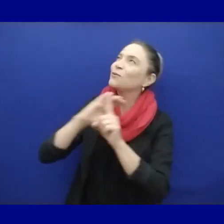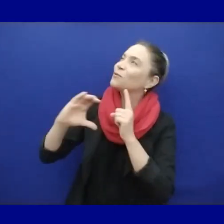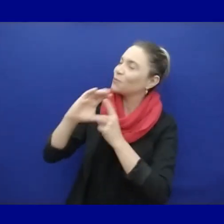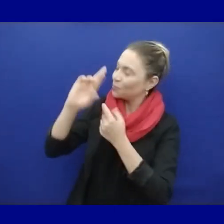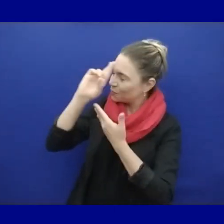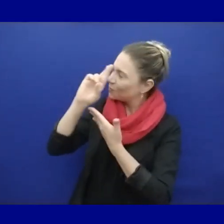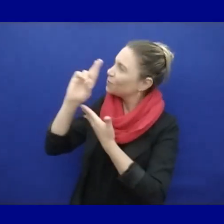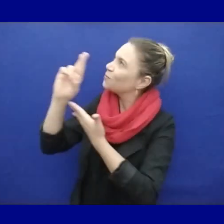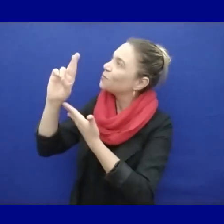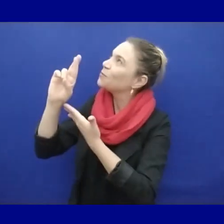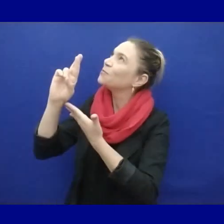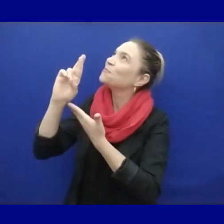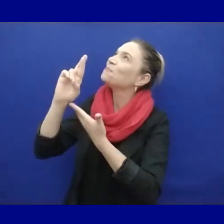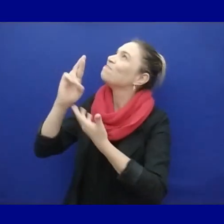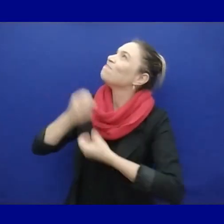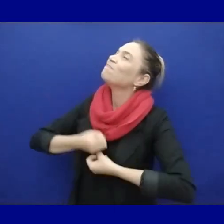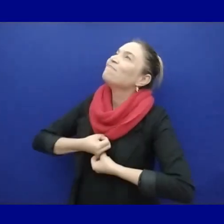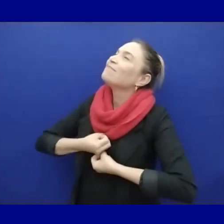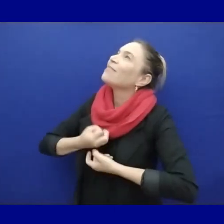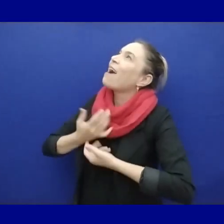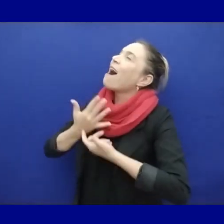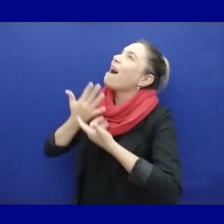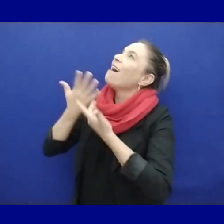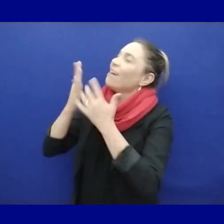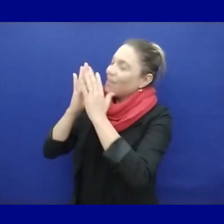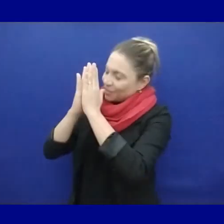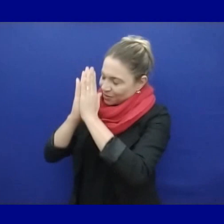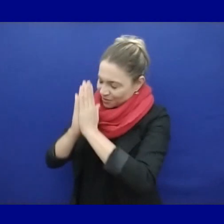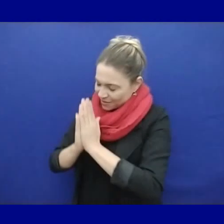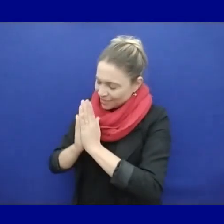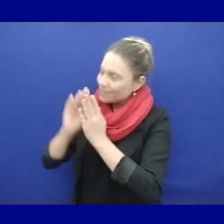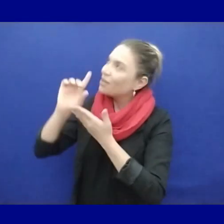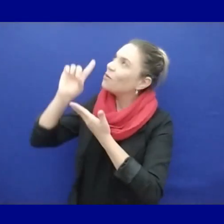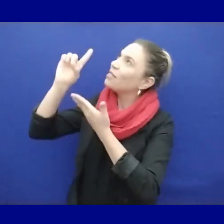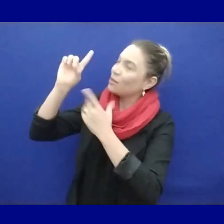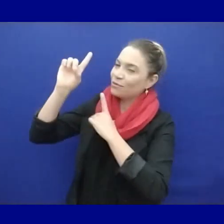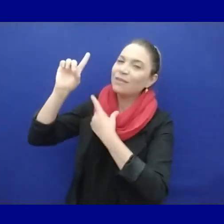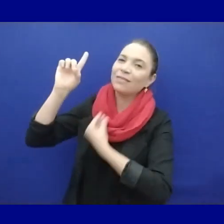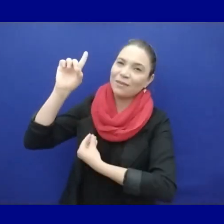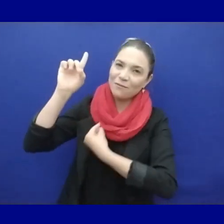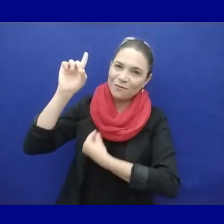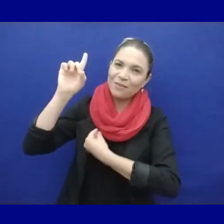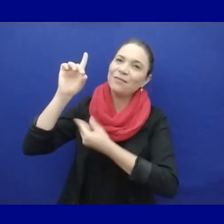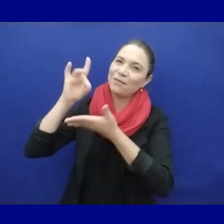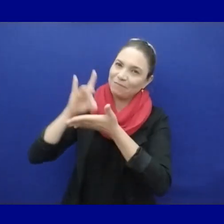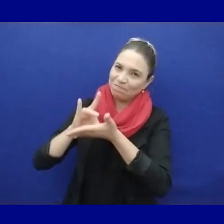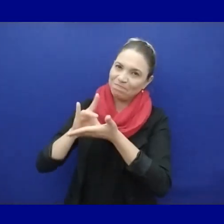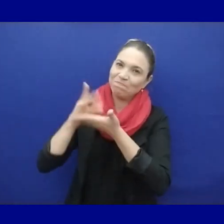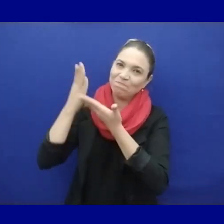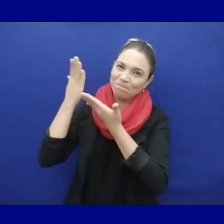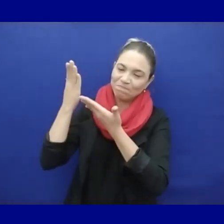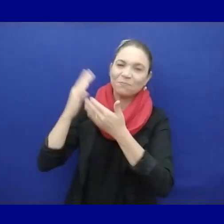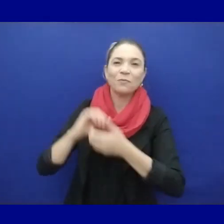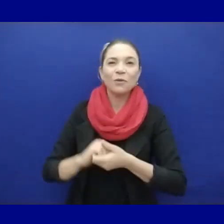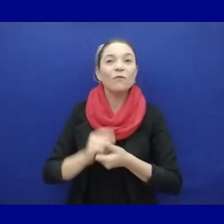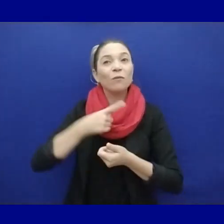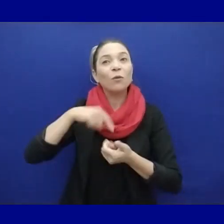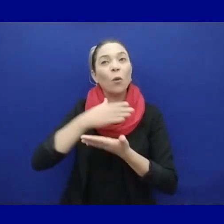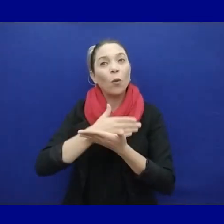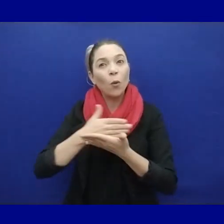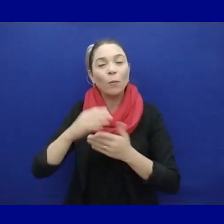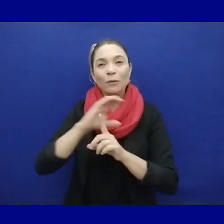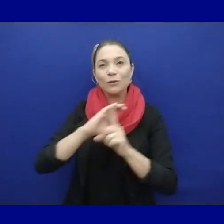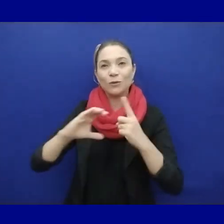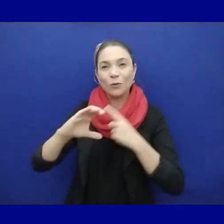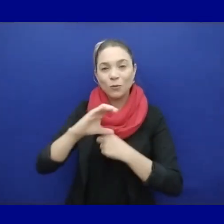o nosso culto ao Senhor, expressar a nossa adoração ao Deus vivo e verdadeiro. E vamos iniciar a